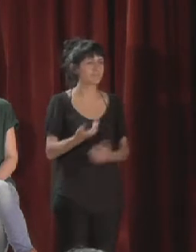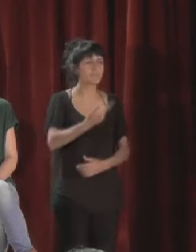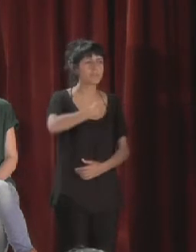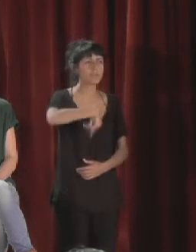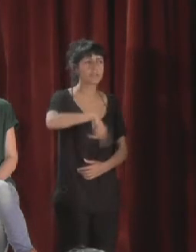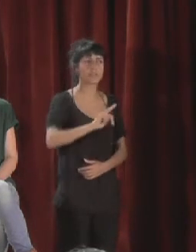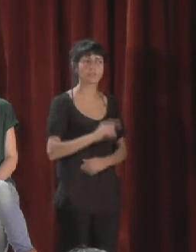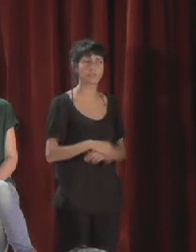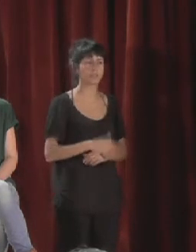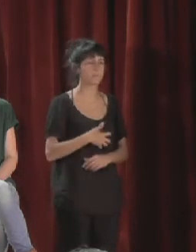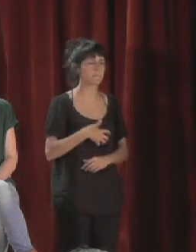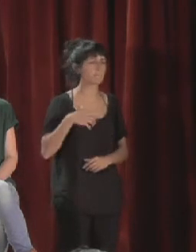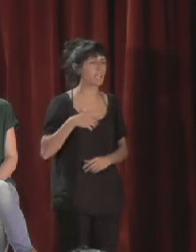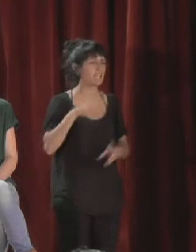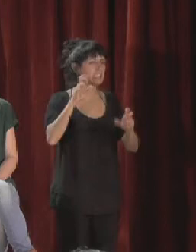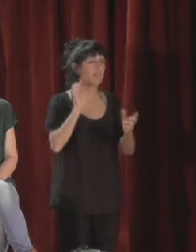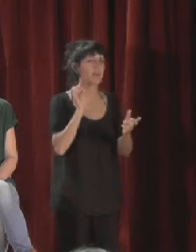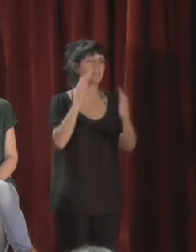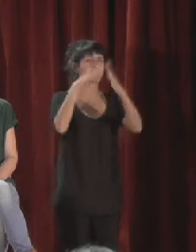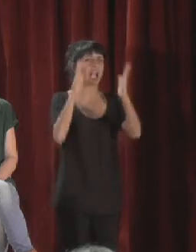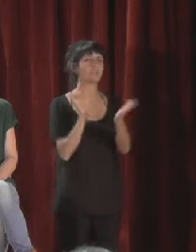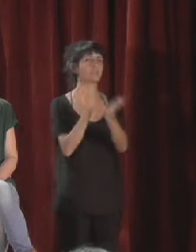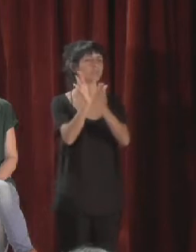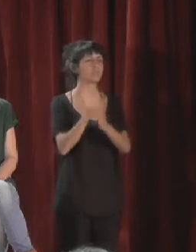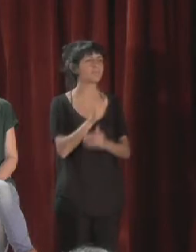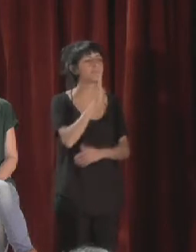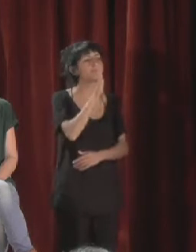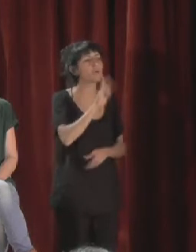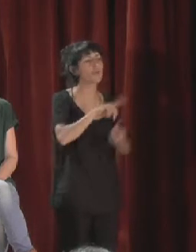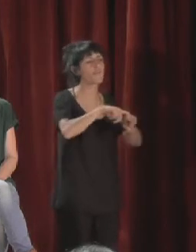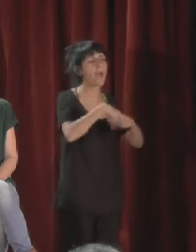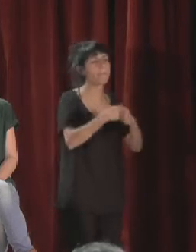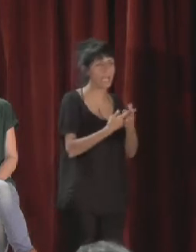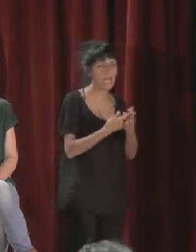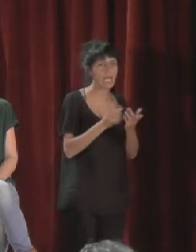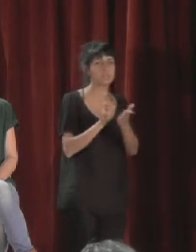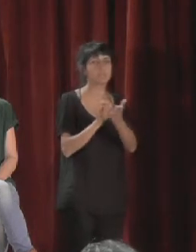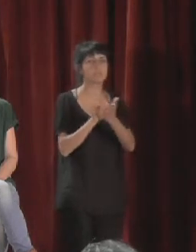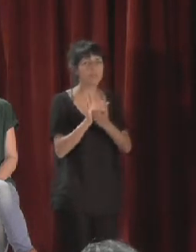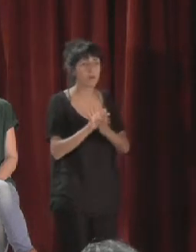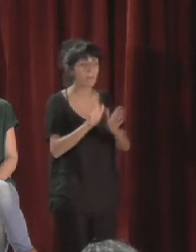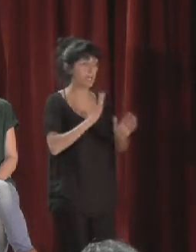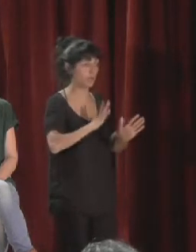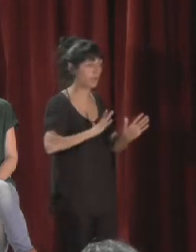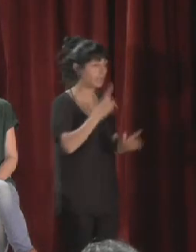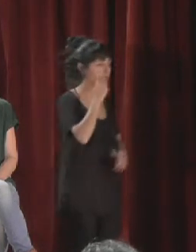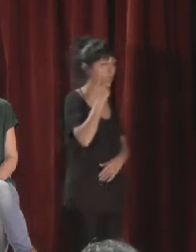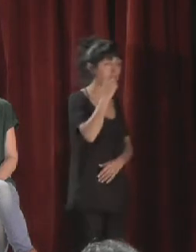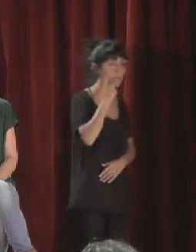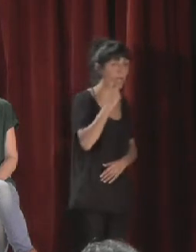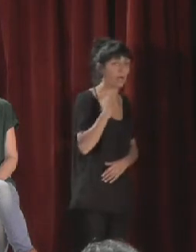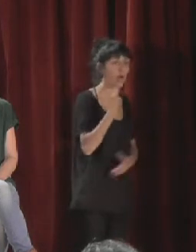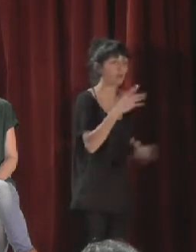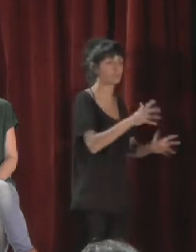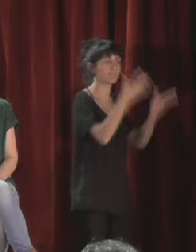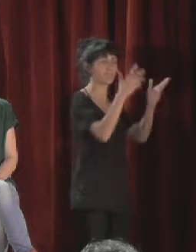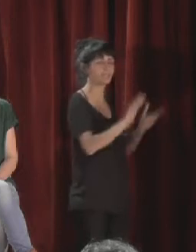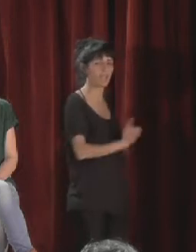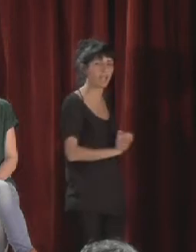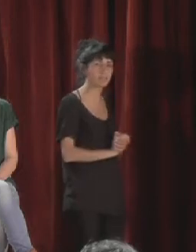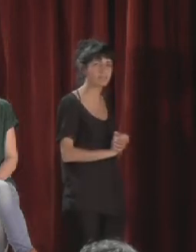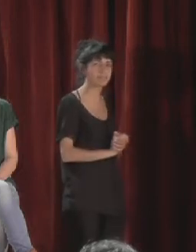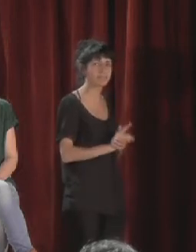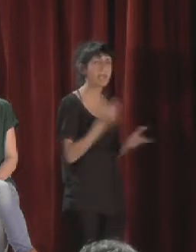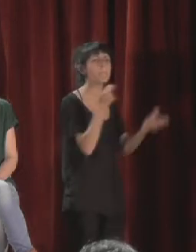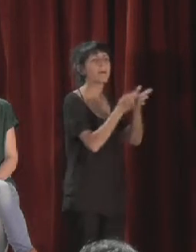desaufizamentos, porque sempre se desafiza as familias mentras se rescatan os bancos cos cartos de todos sin pedir permiso,